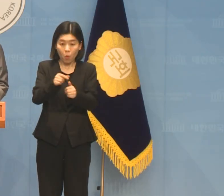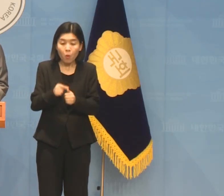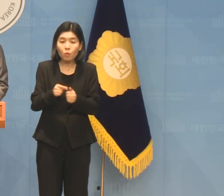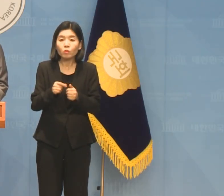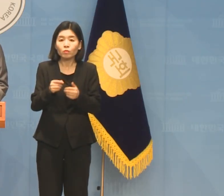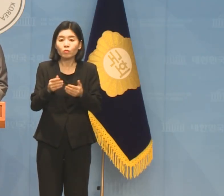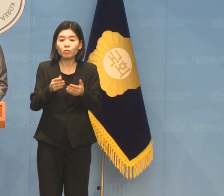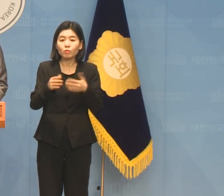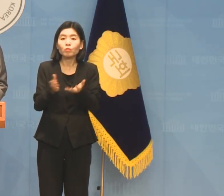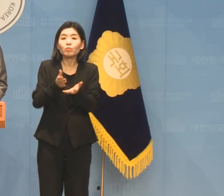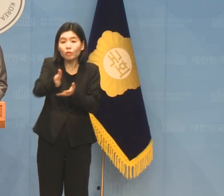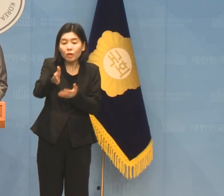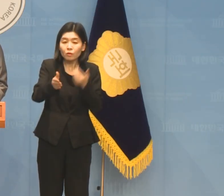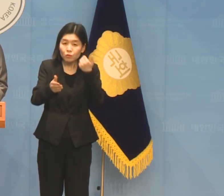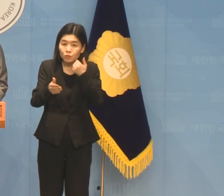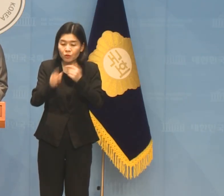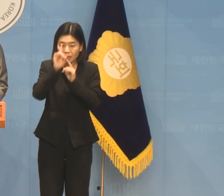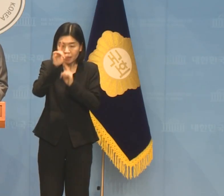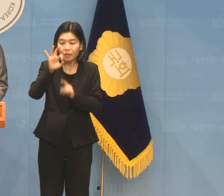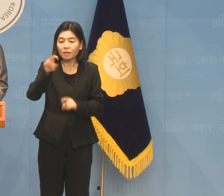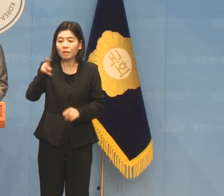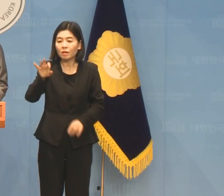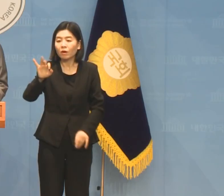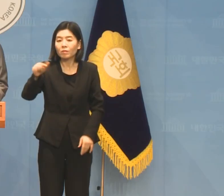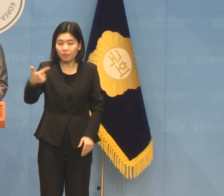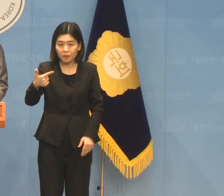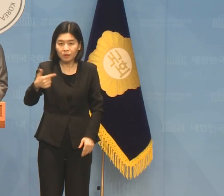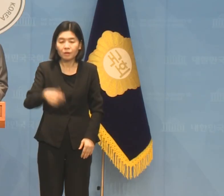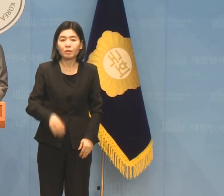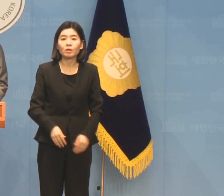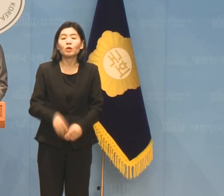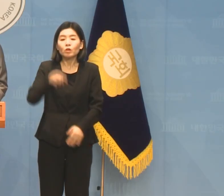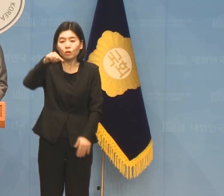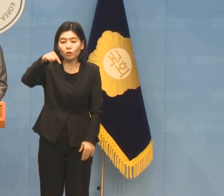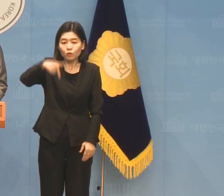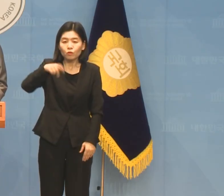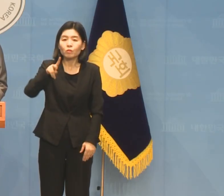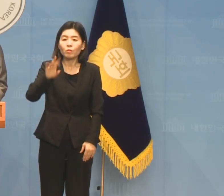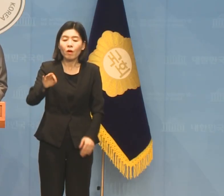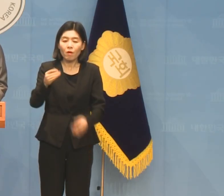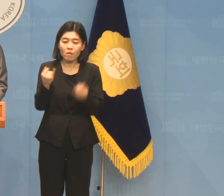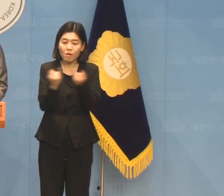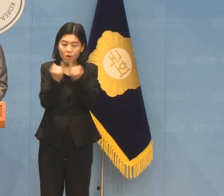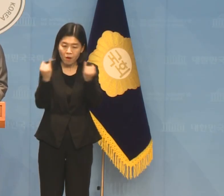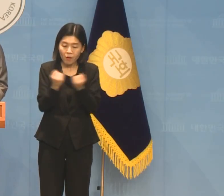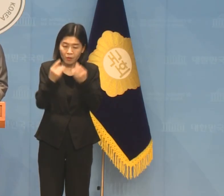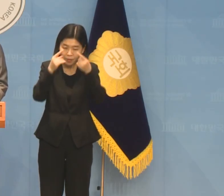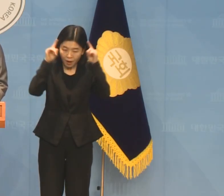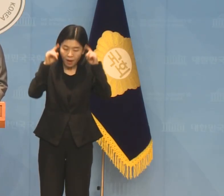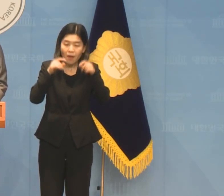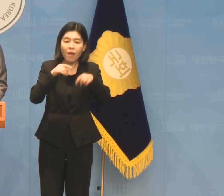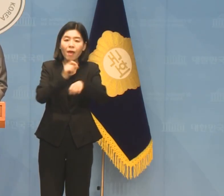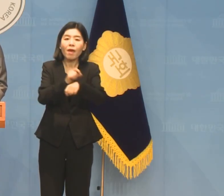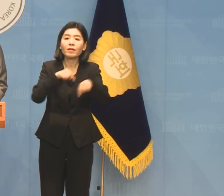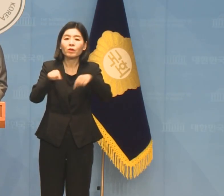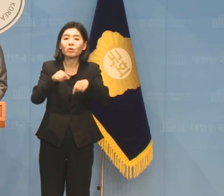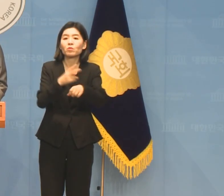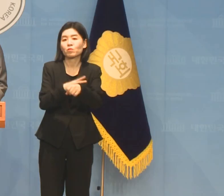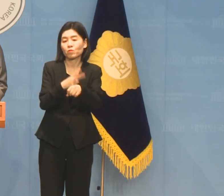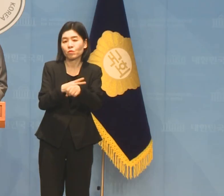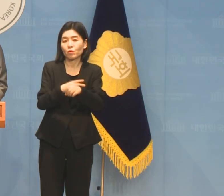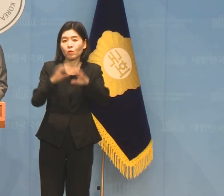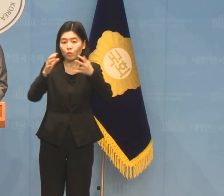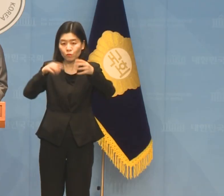분야 이영민 숙명여자대학교 행정학과 교수님입니다. 국무조정실